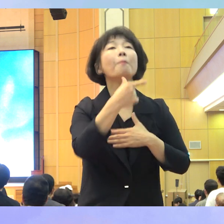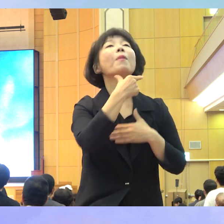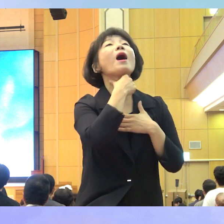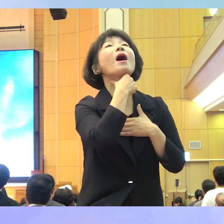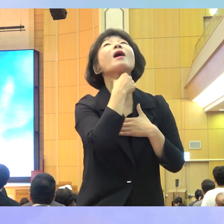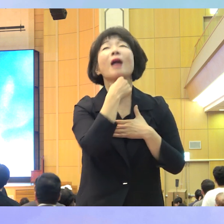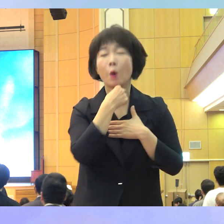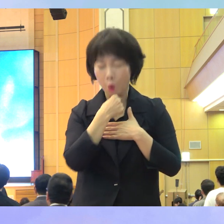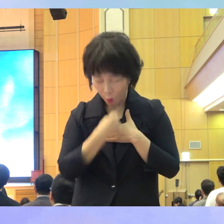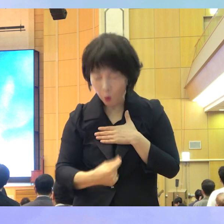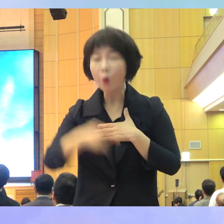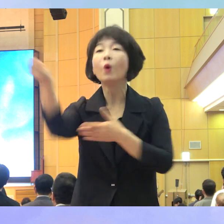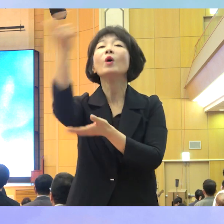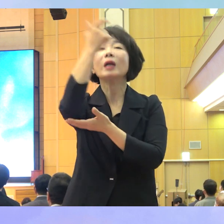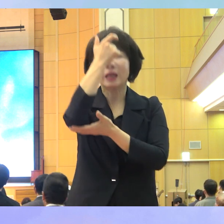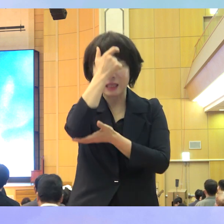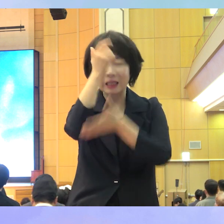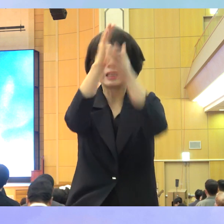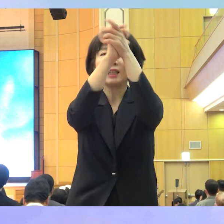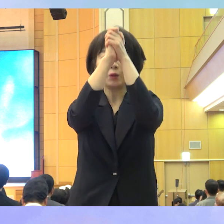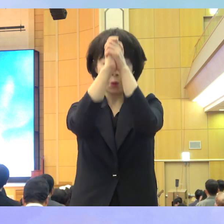원하고 바라고